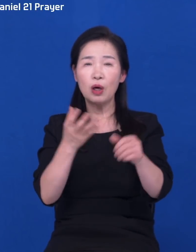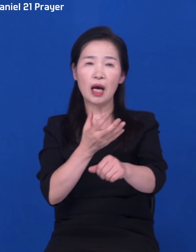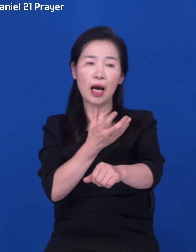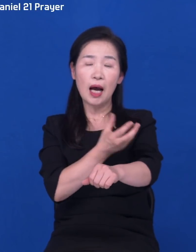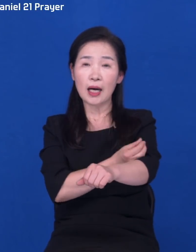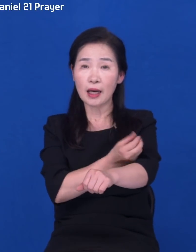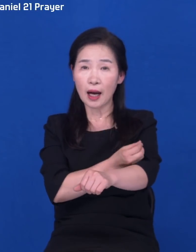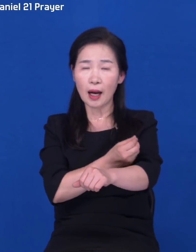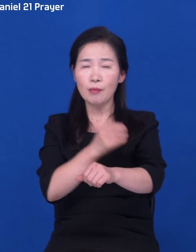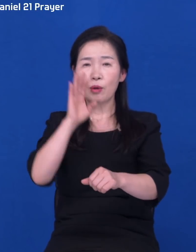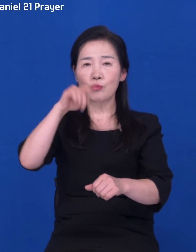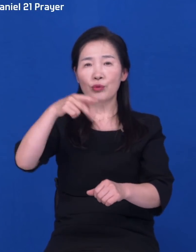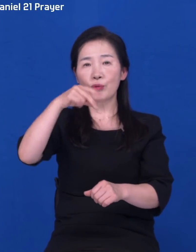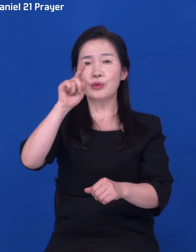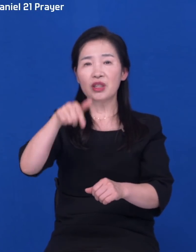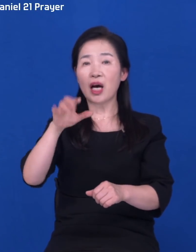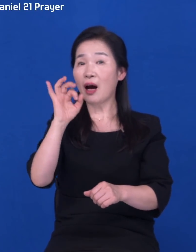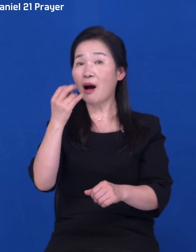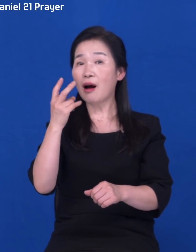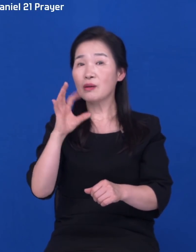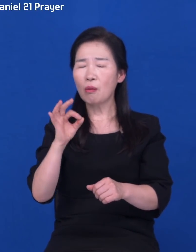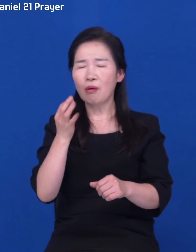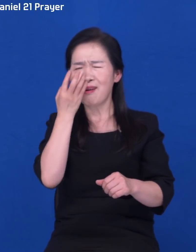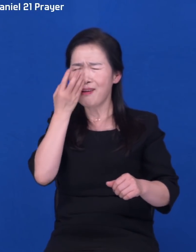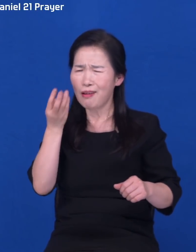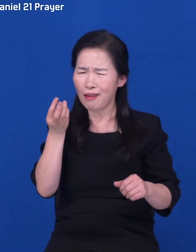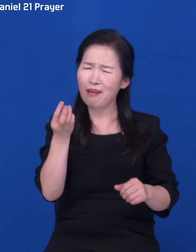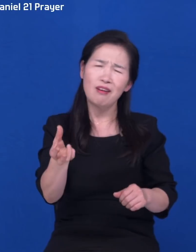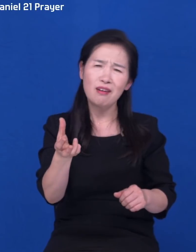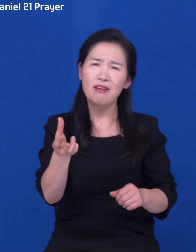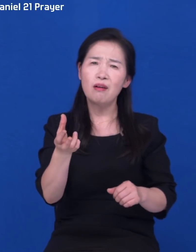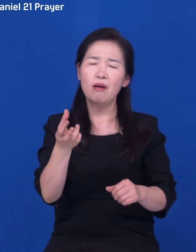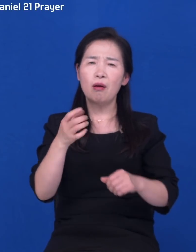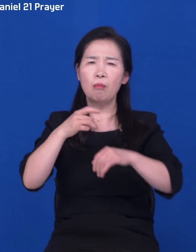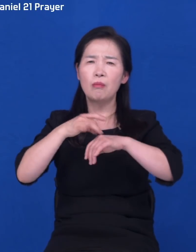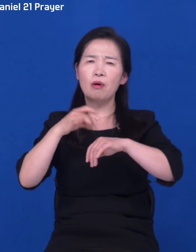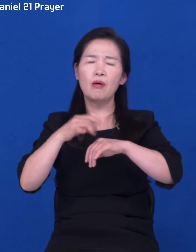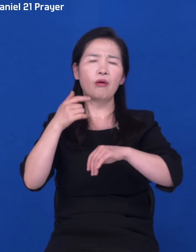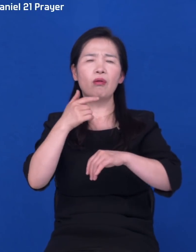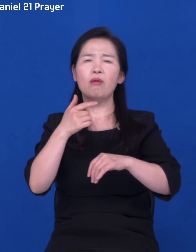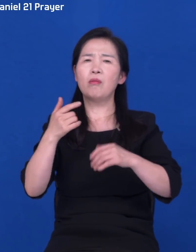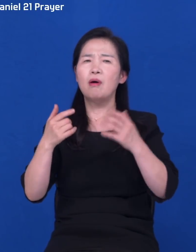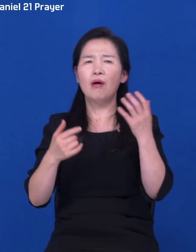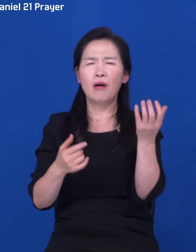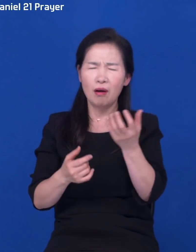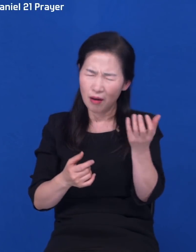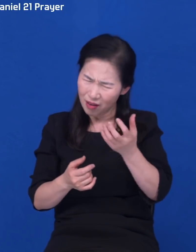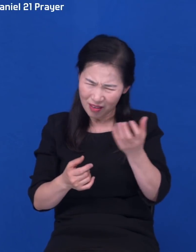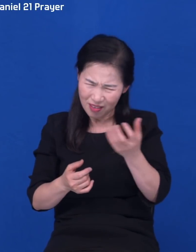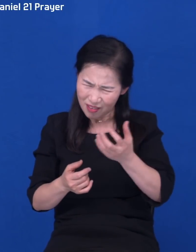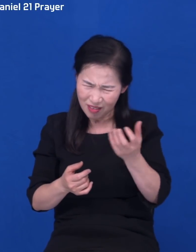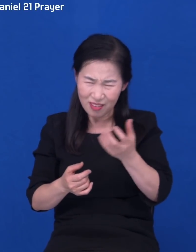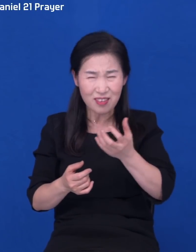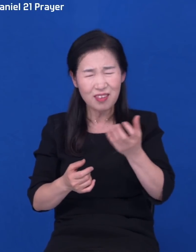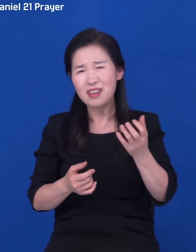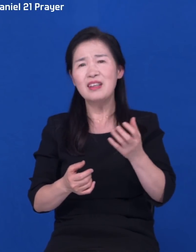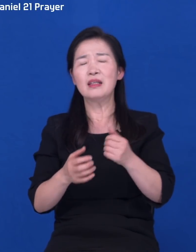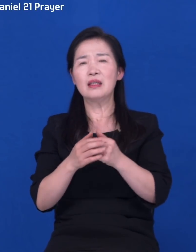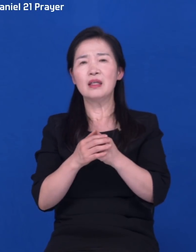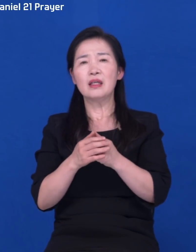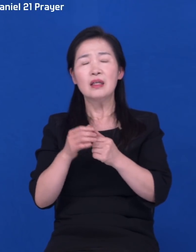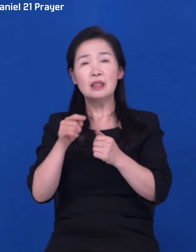부작용이 껌같이 느껴진 정도로 너무 아프더라고요. 너무 힘들고 이런 아픔을 일반